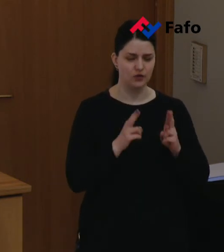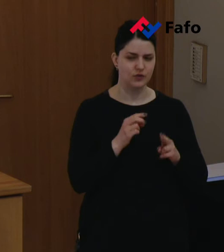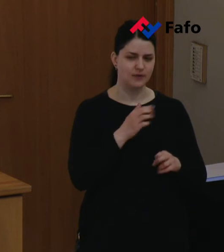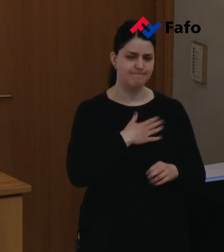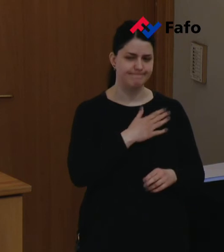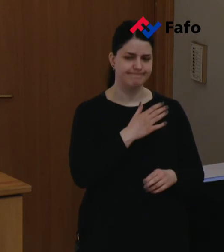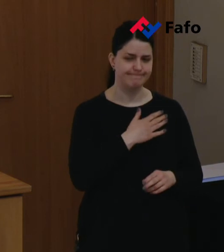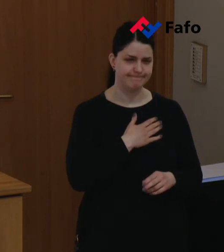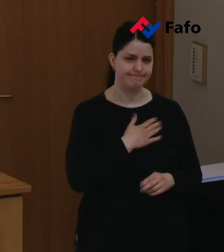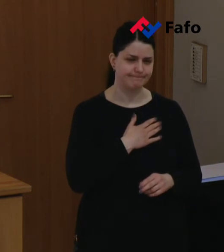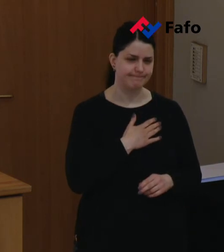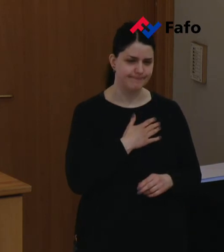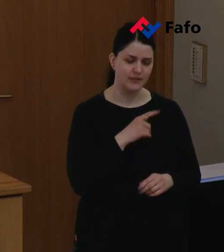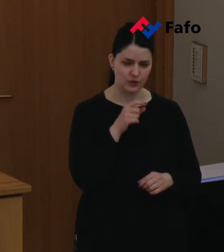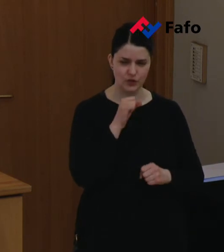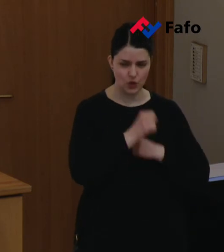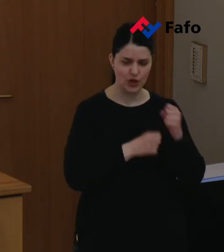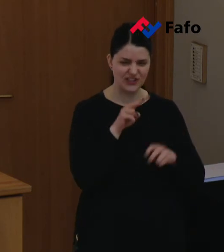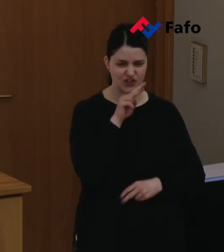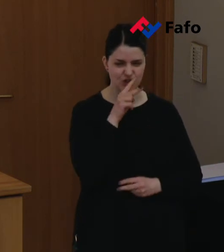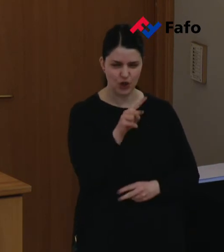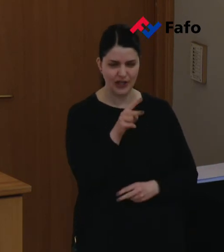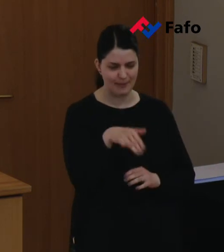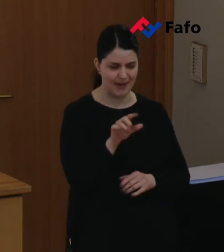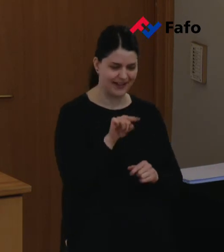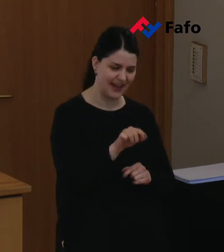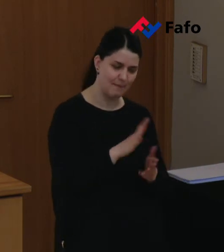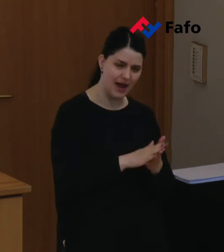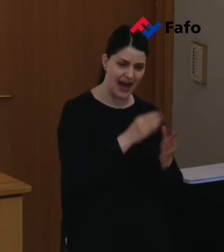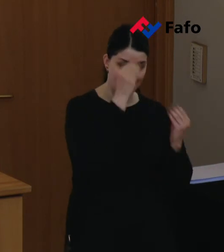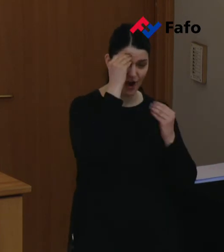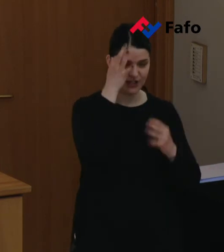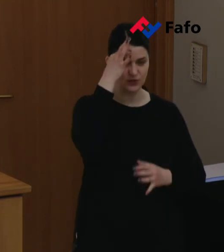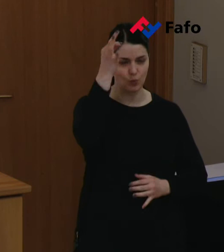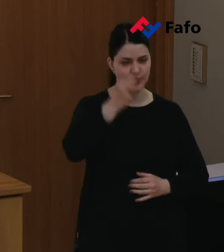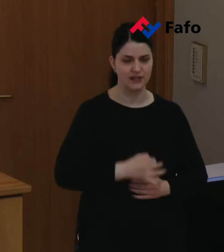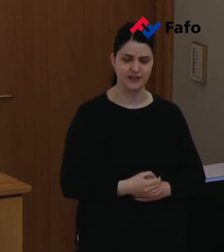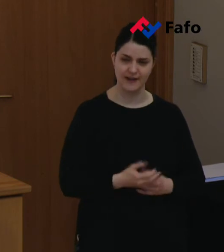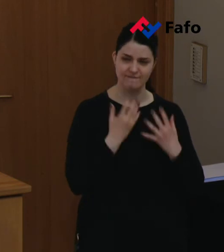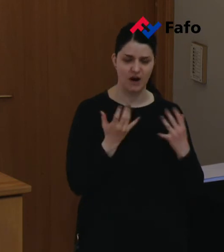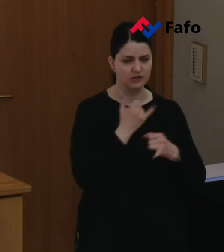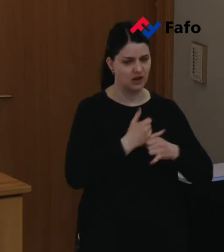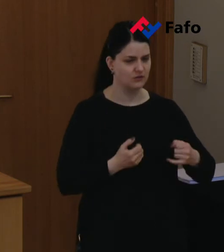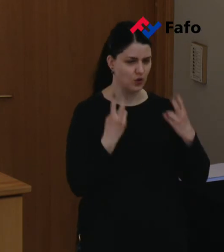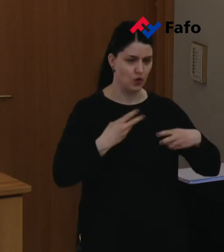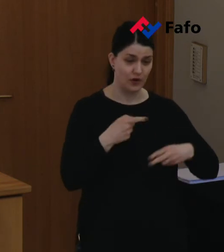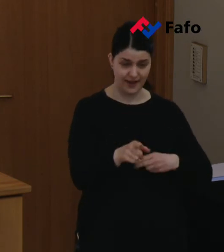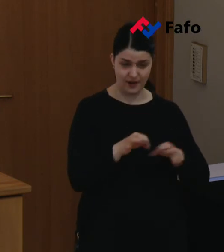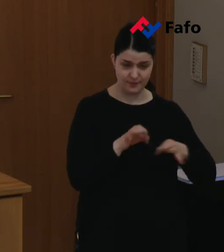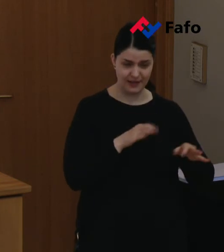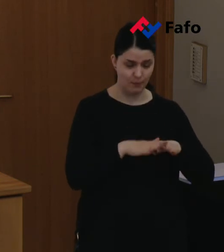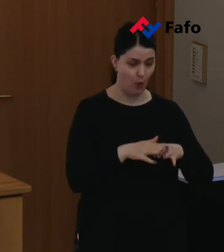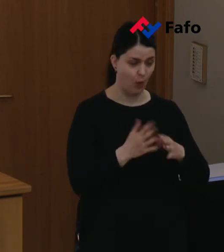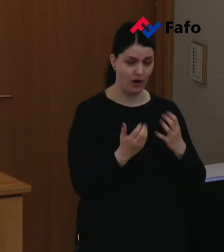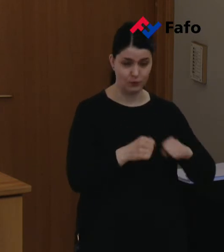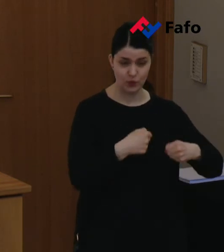meg at man hadde synliggjort mer hva det her med erfaringskompetanse, hvilken rolle det har spilt inn i prosjektet,